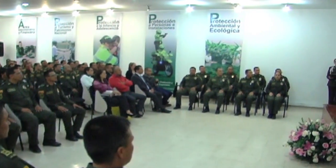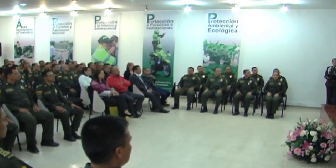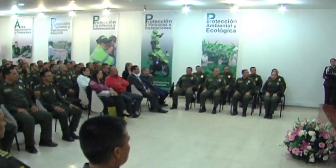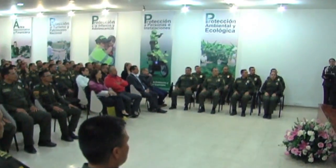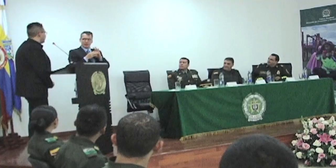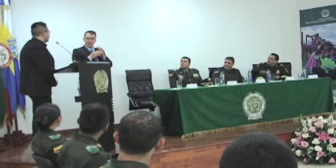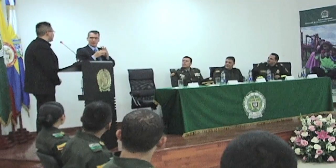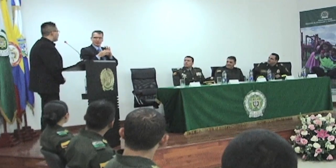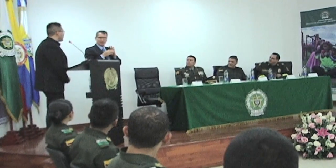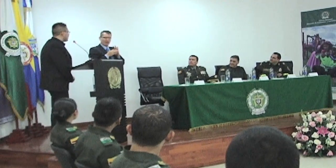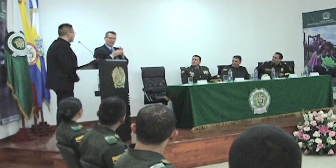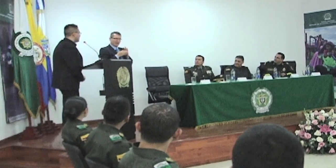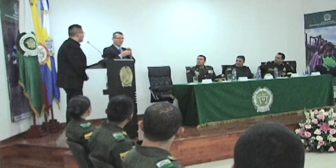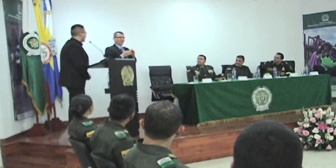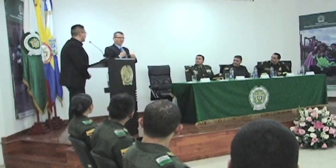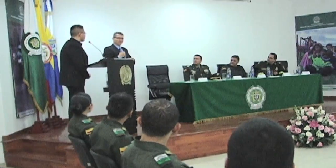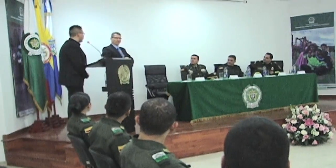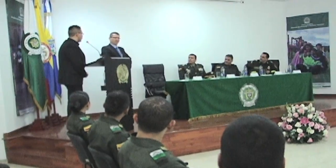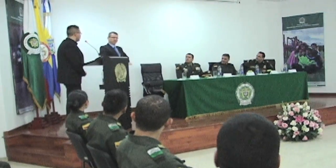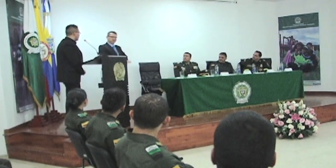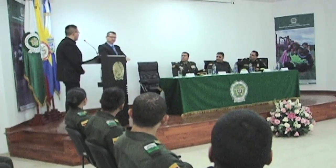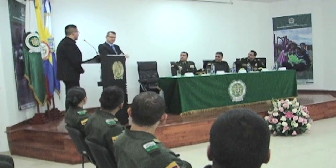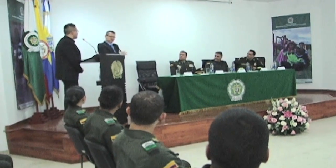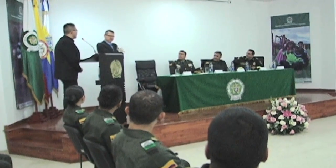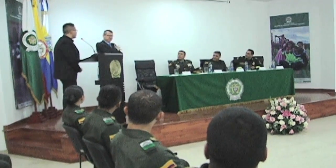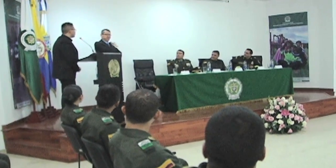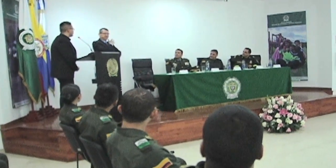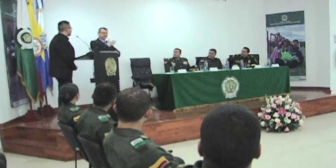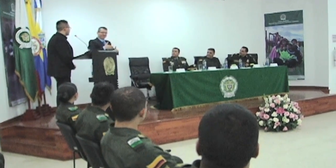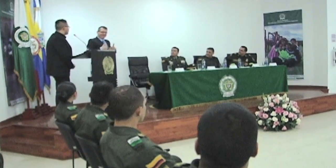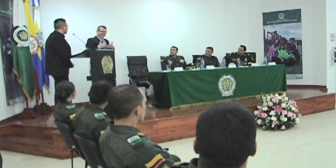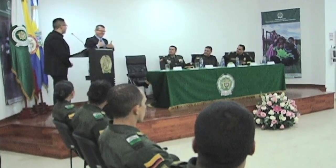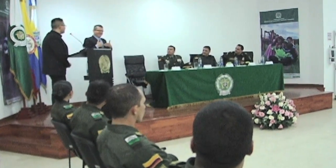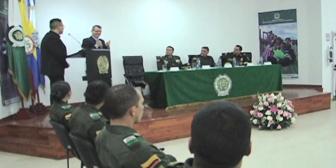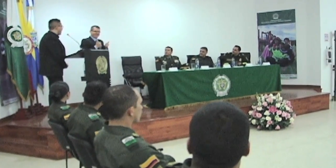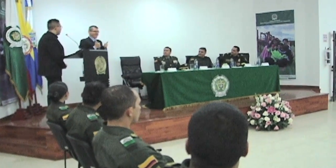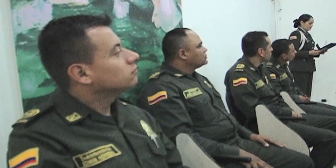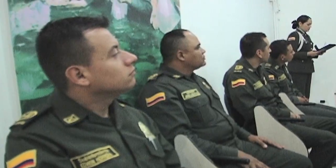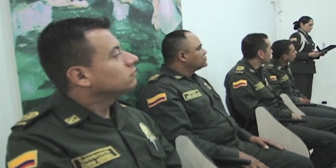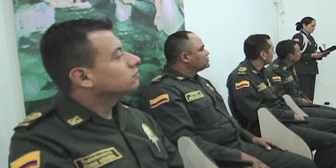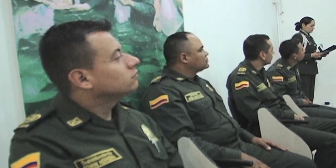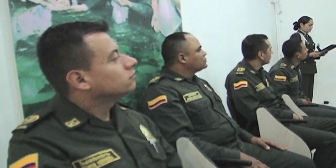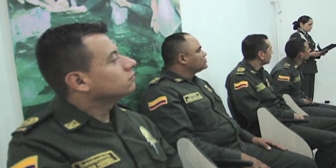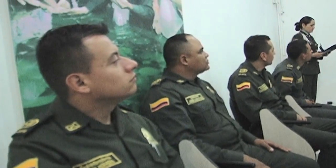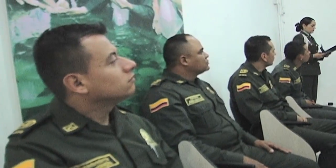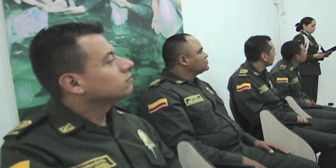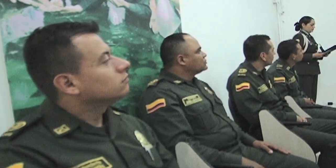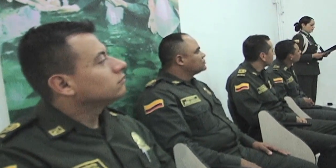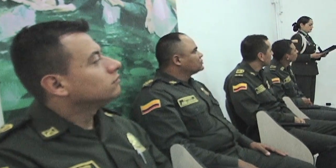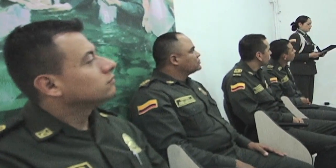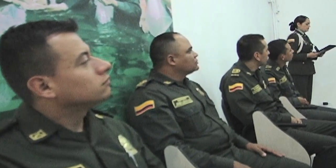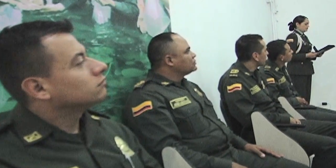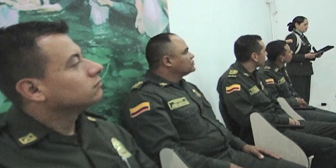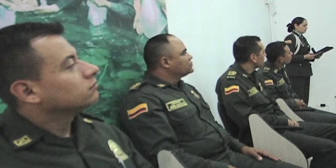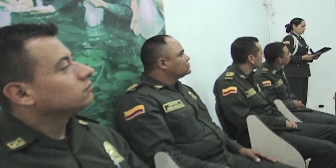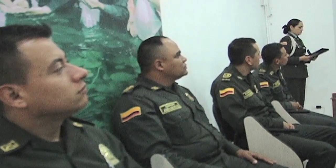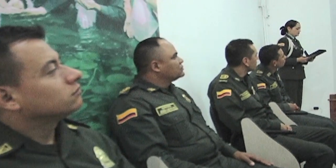académicos la implementación de la lengua de señas colombiana para que cualquier uniformado pueda tener acceso y preparación en el tema